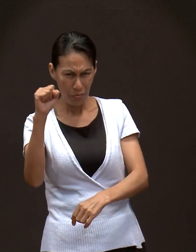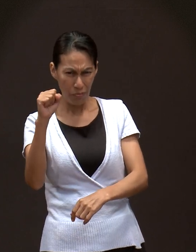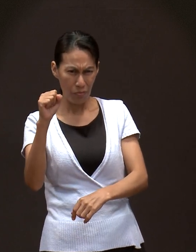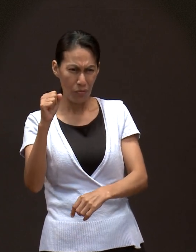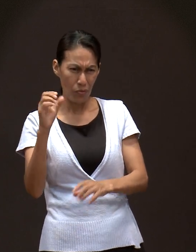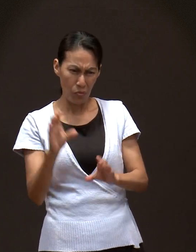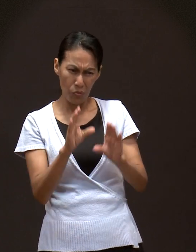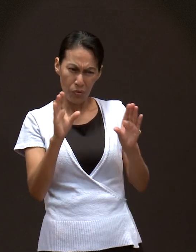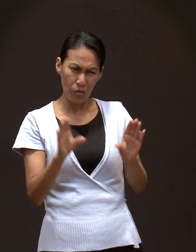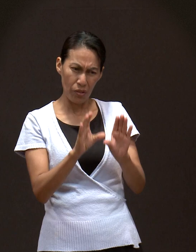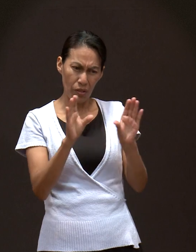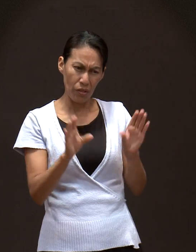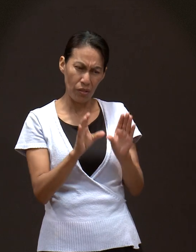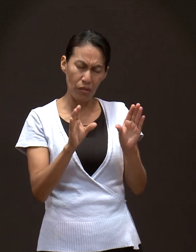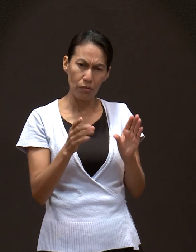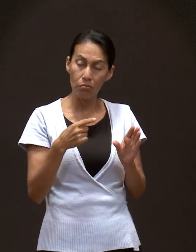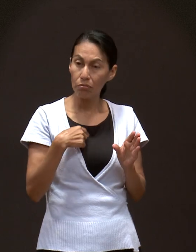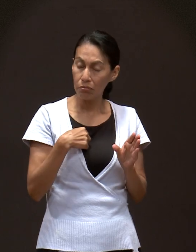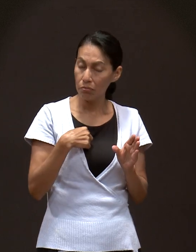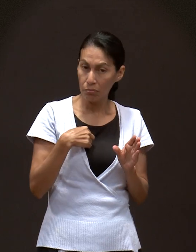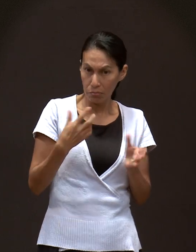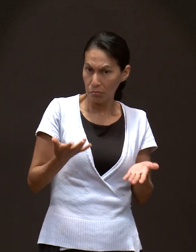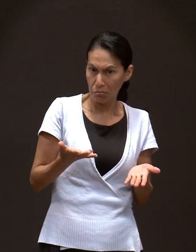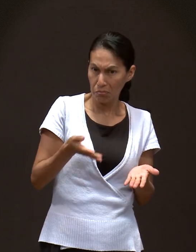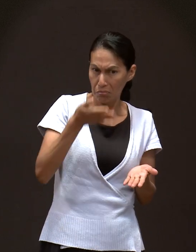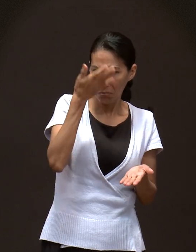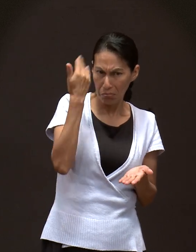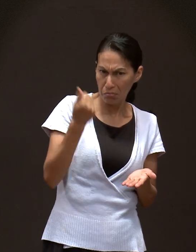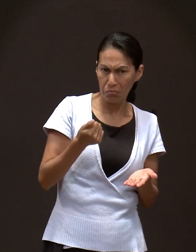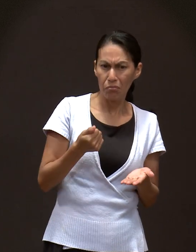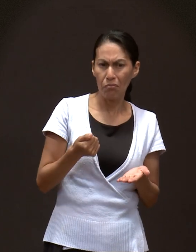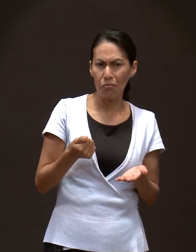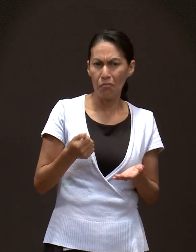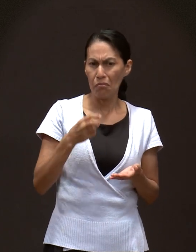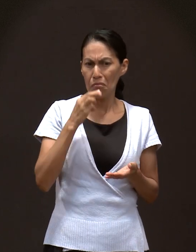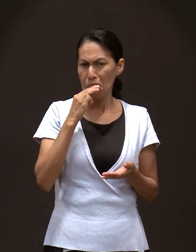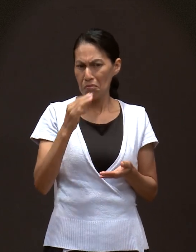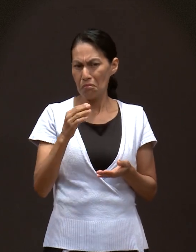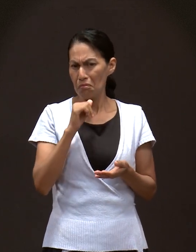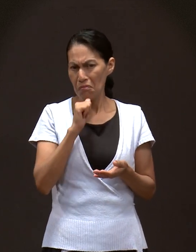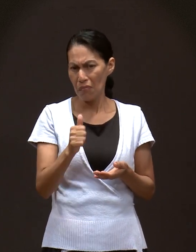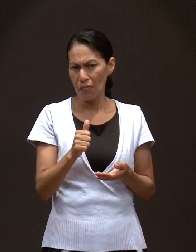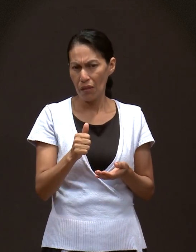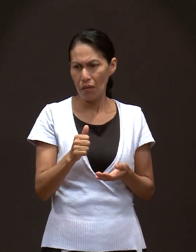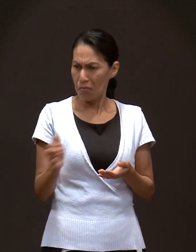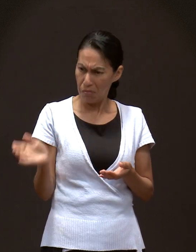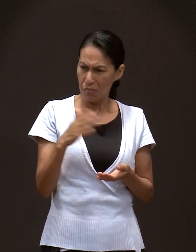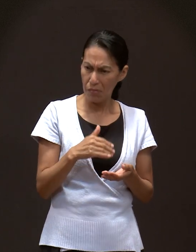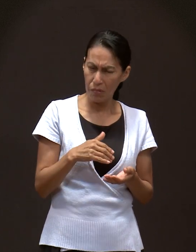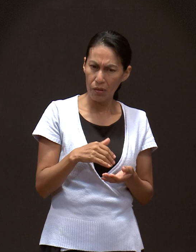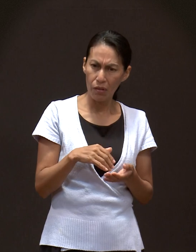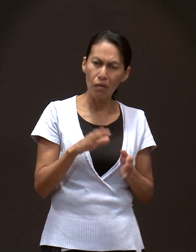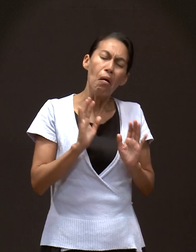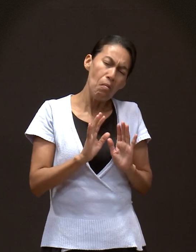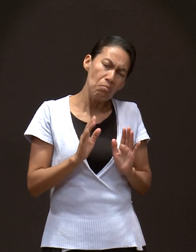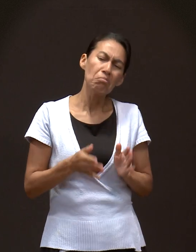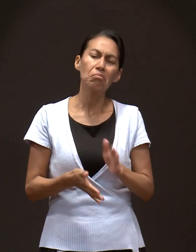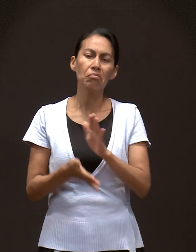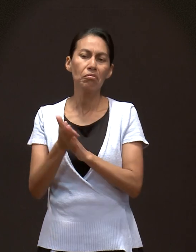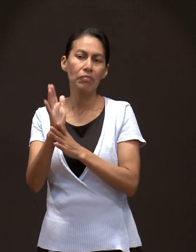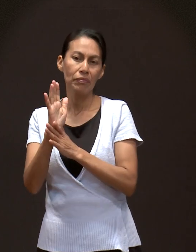a la capacitación de Colportaje? Y yo le dije, yo no sabía. Yo no me llegó ningún mensaje. Y dijo, vamos.